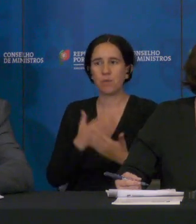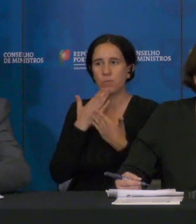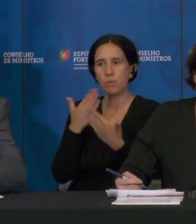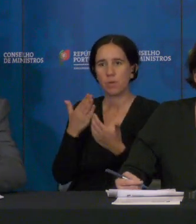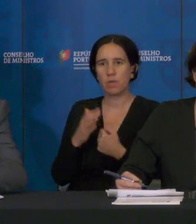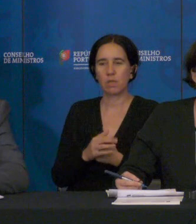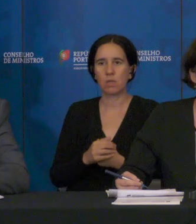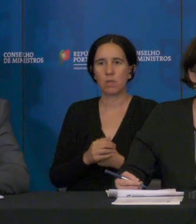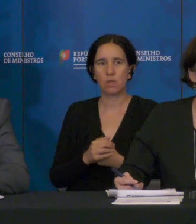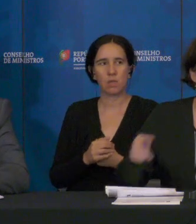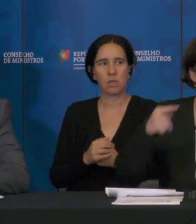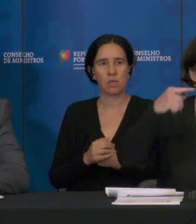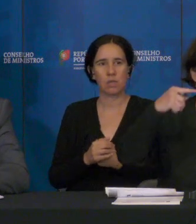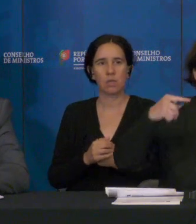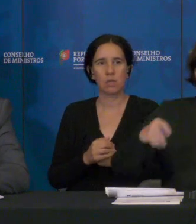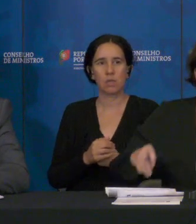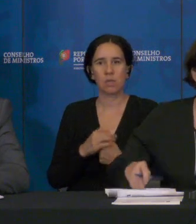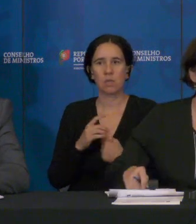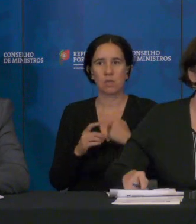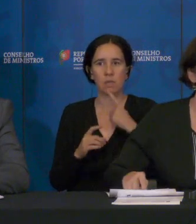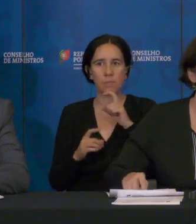E agora uma pergunta.